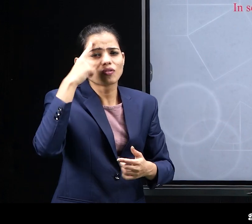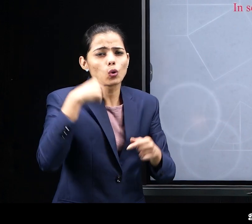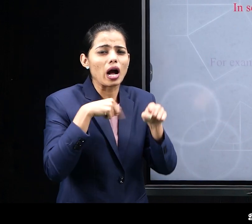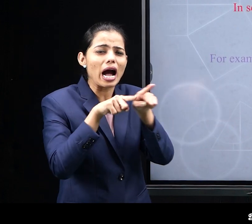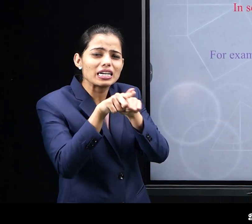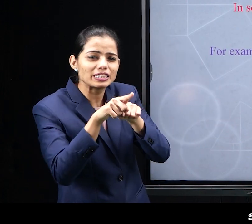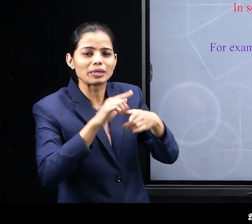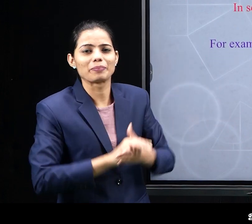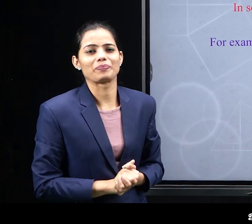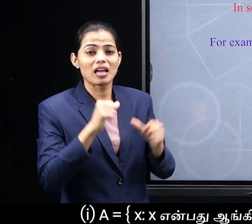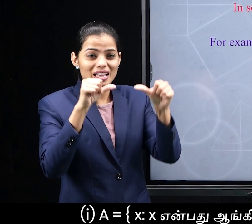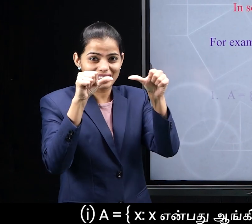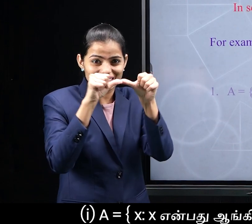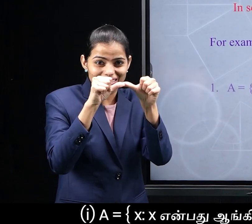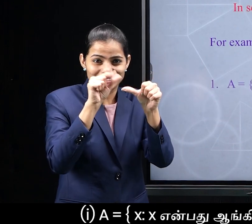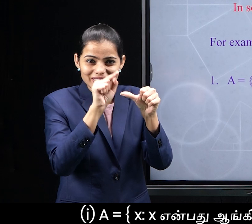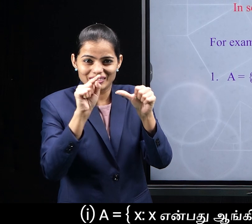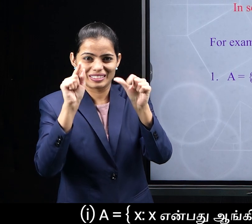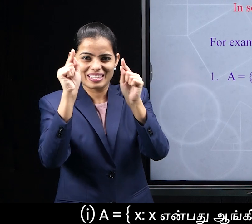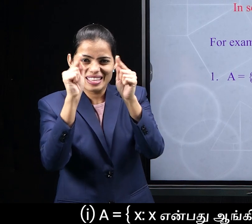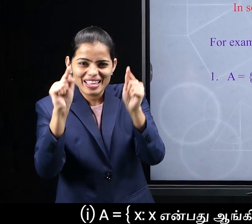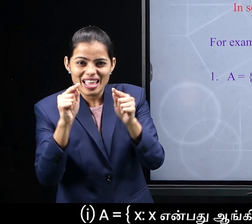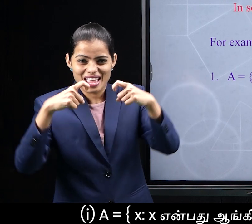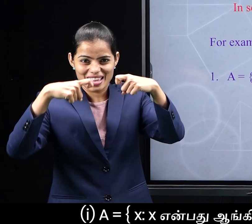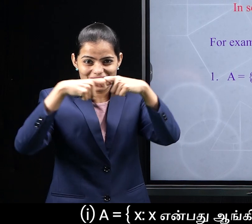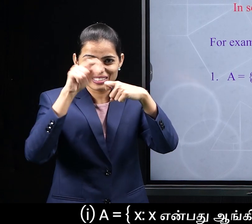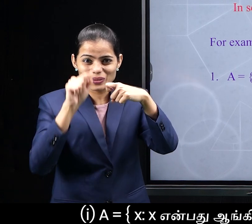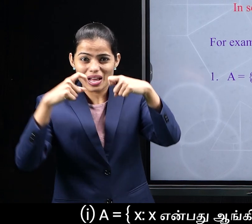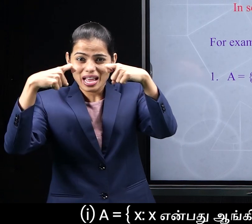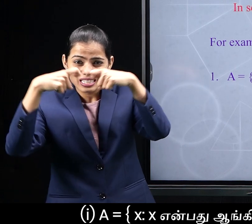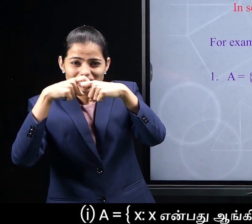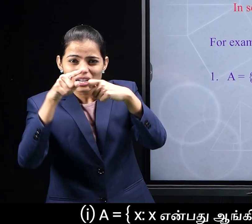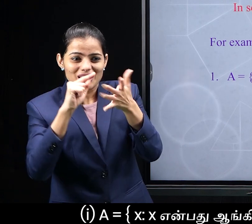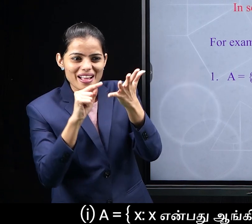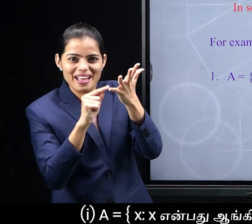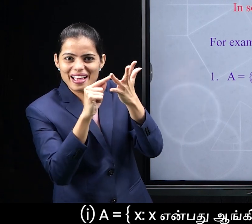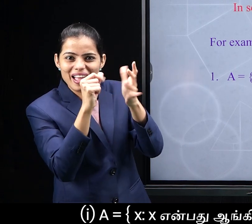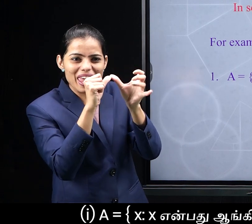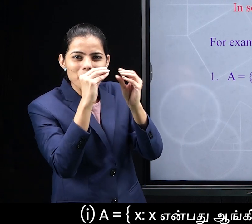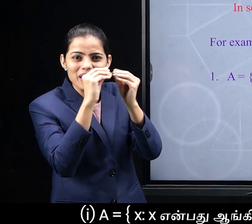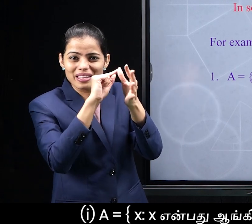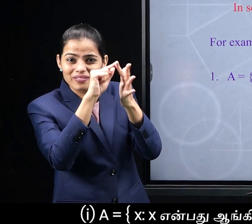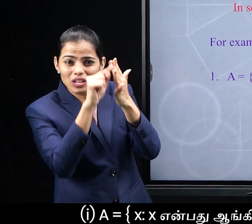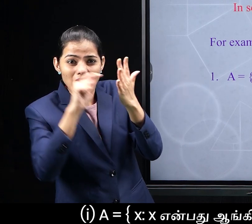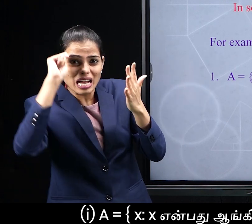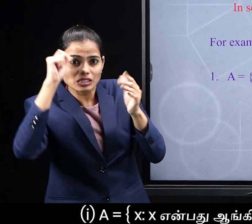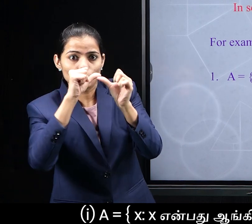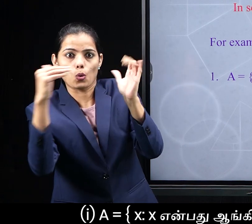உதாரணமாக, வரிசை எண் 1 ஏ ஈடு சுருள் அடைப்புக்குறிக்குள் எக்ஸ் அரைப்புள்ளி எக்ஸ் என்பது ஆங்கில எழுத்துக்களில்